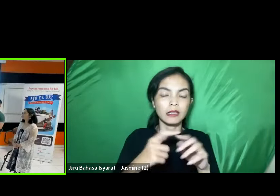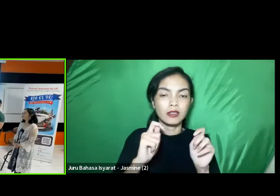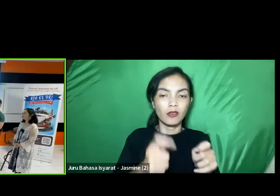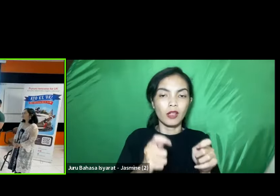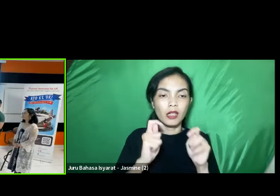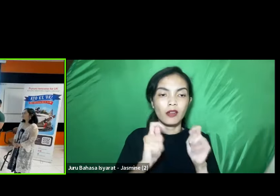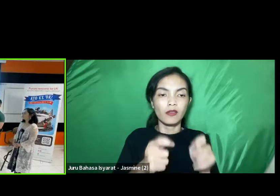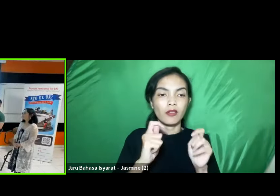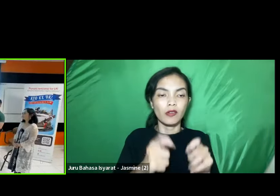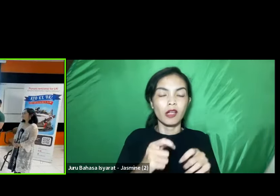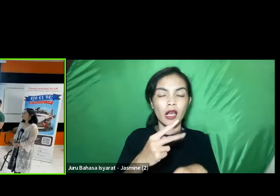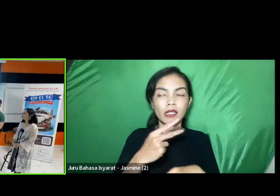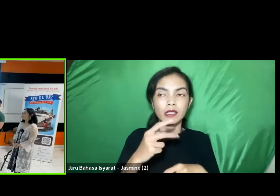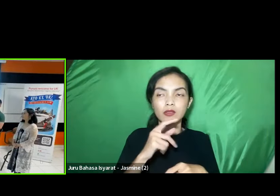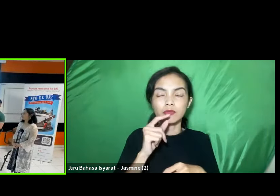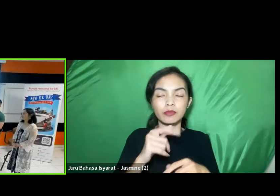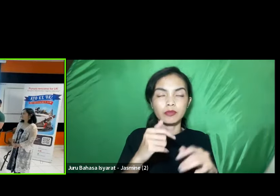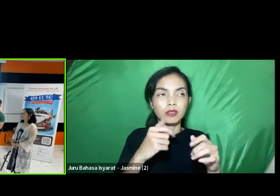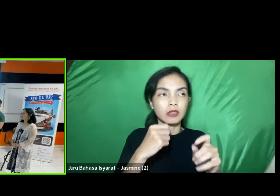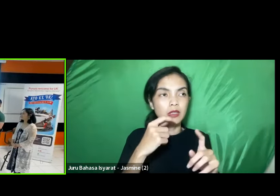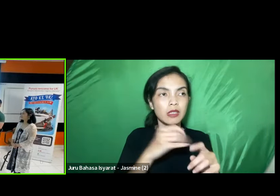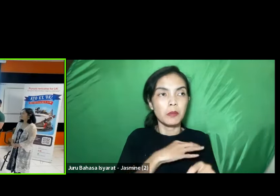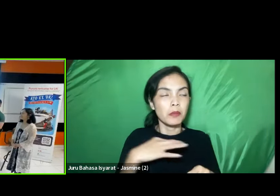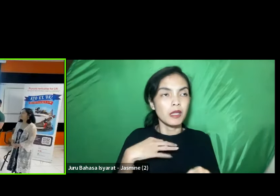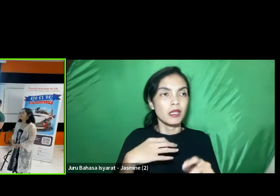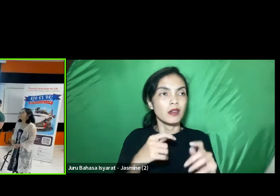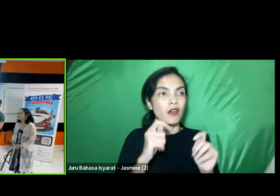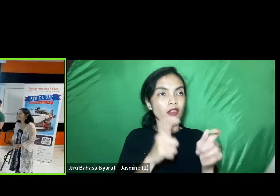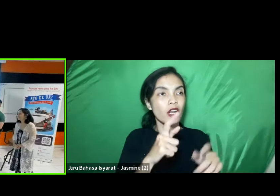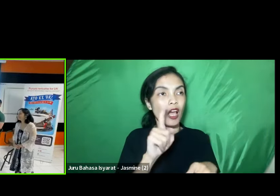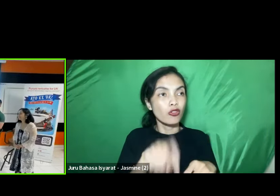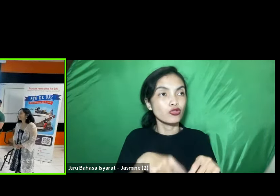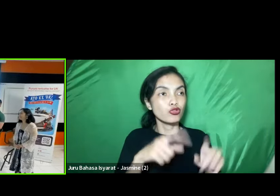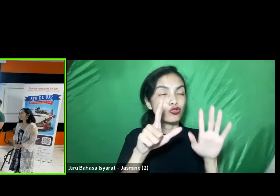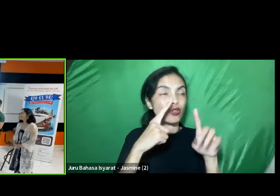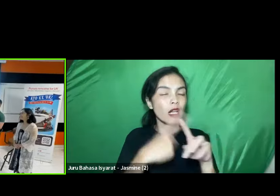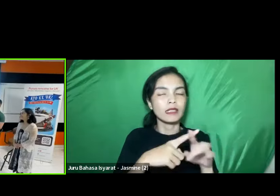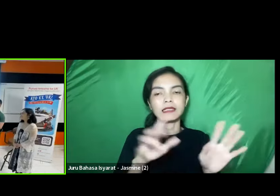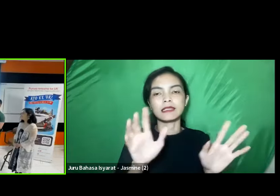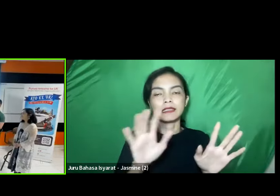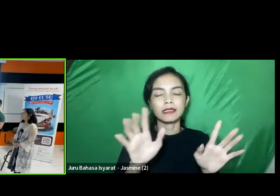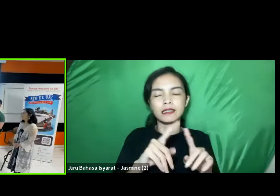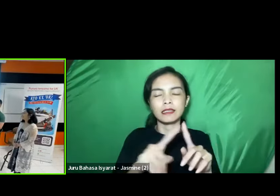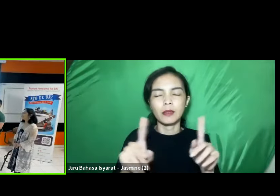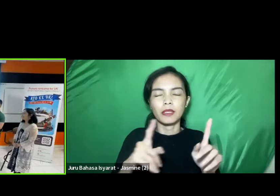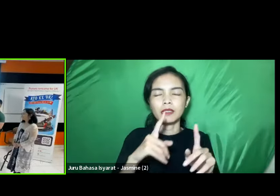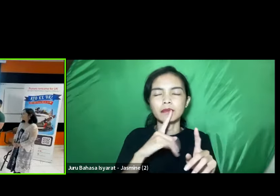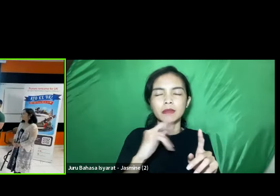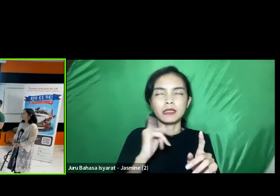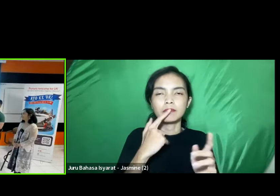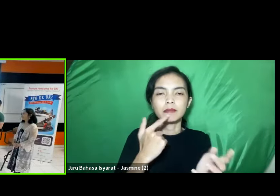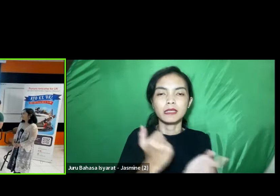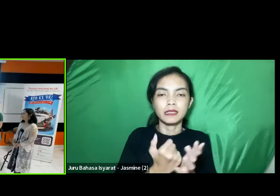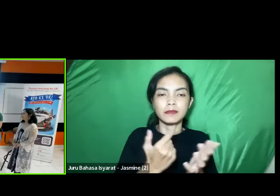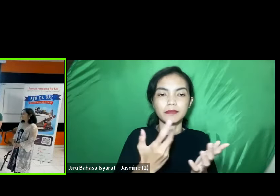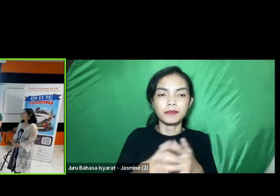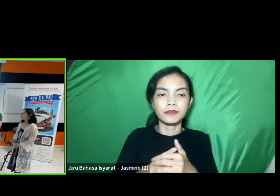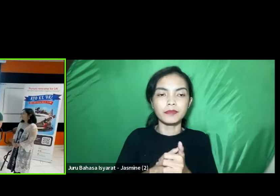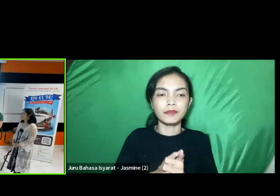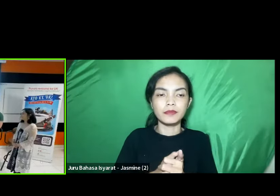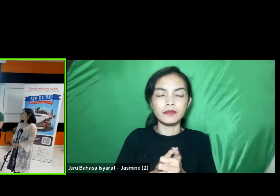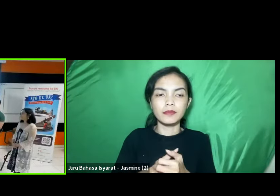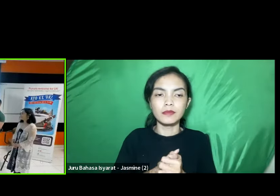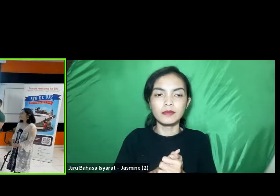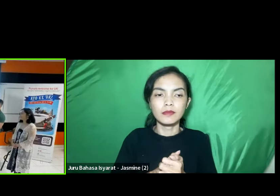kayak Ya udah berarti untuk dapat B ing harus tujuh kali enggak juga tapi yang penting ya itu ya kayak jangan sampai